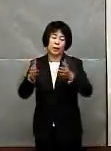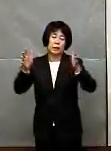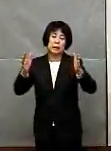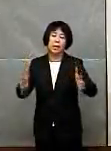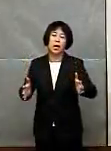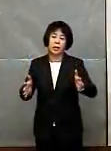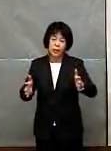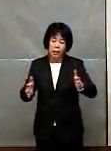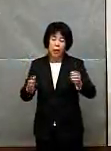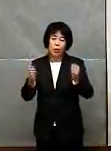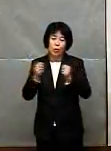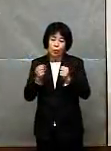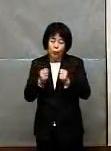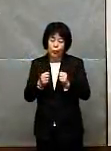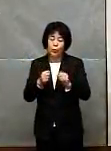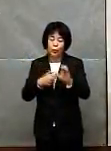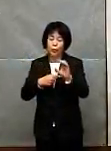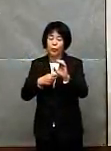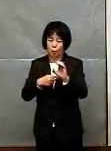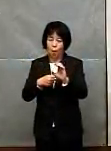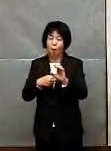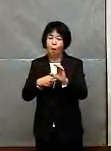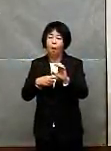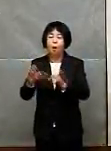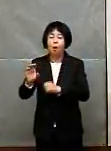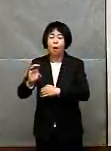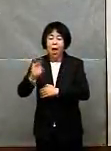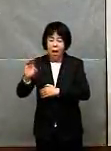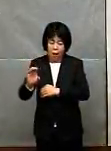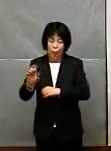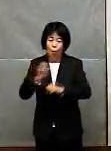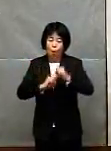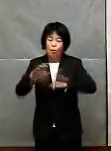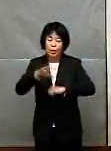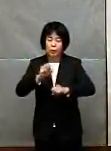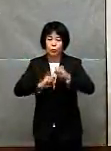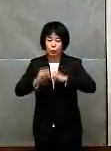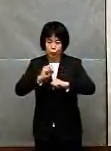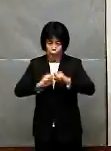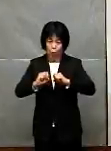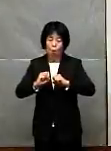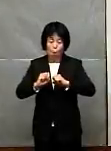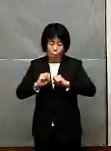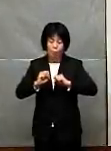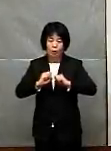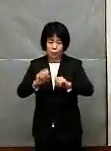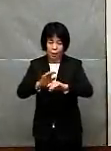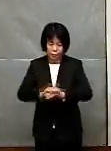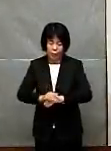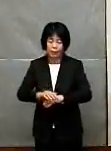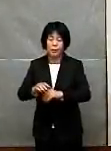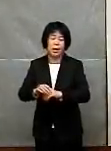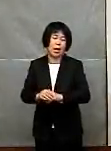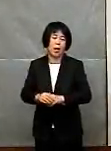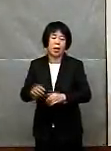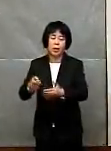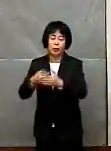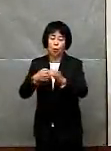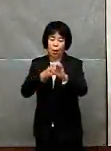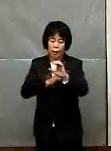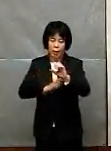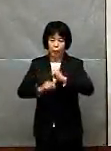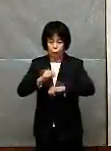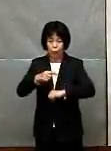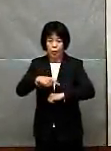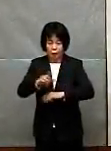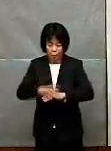間に冬のエコオフィス運動を実施し、率先して省エネに取り組んでまいります。県民の